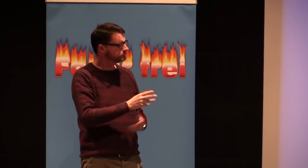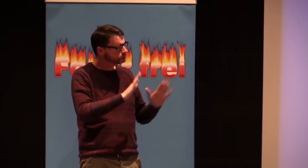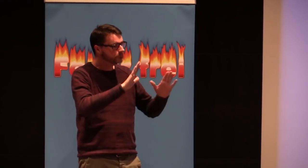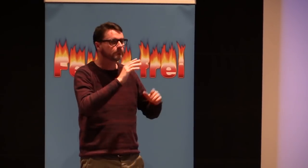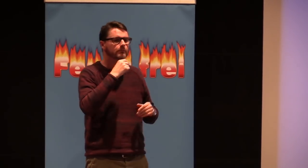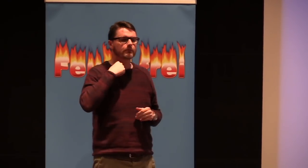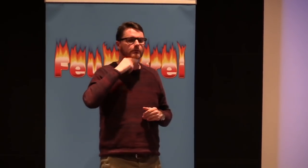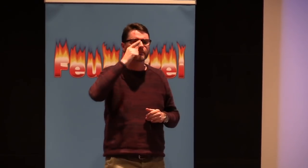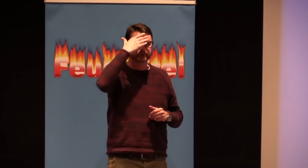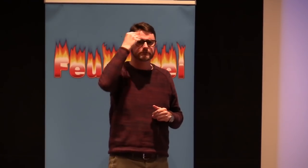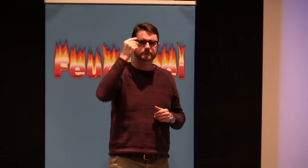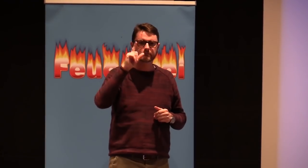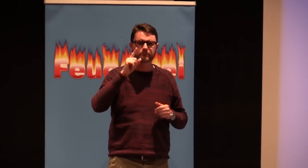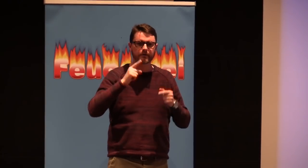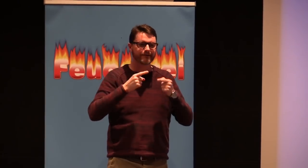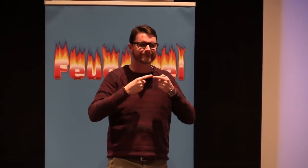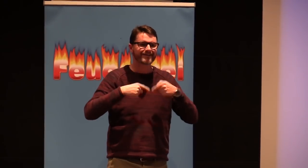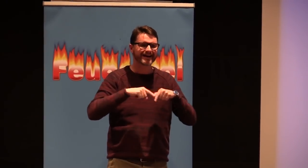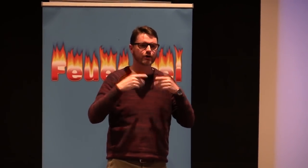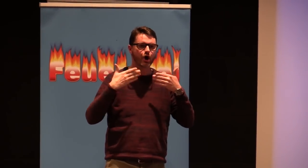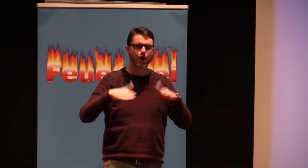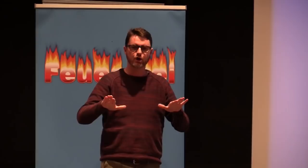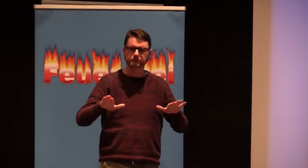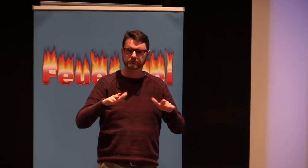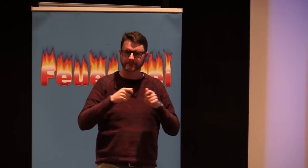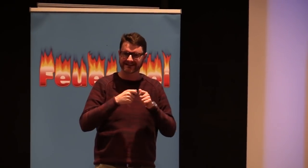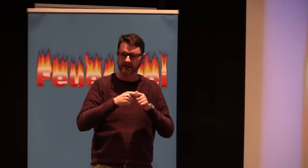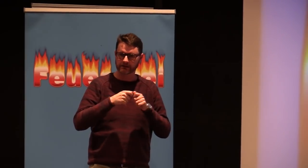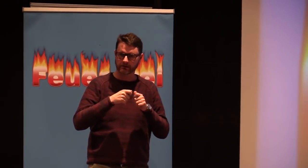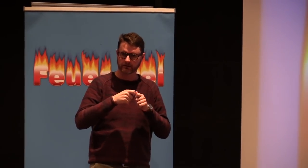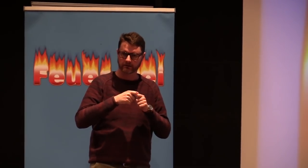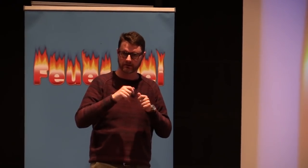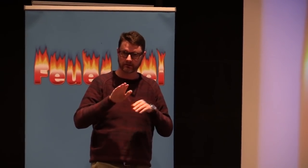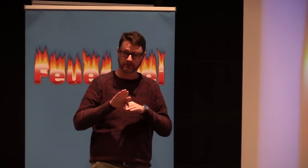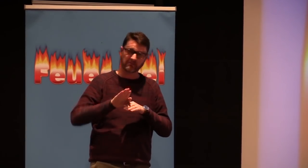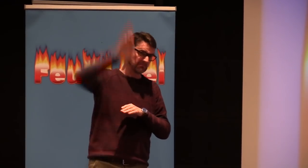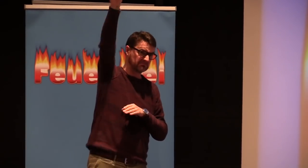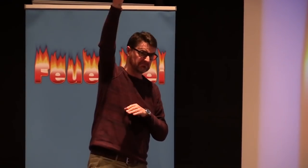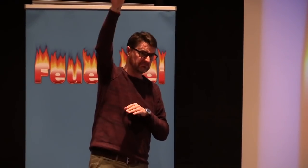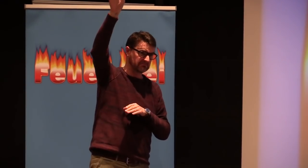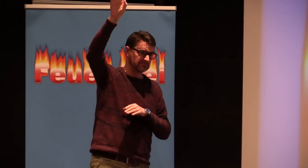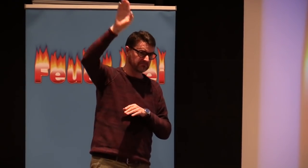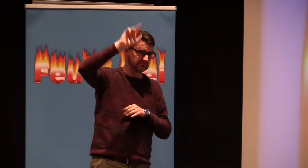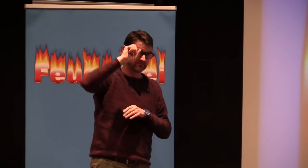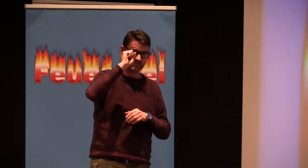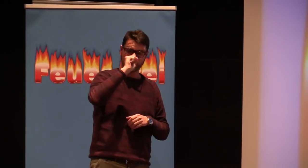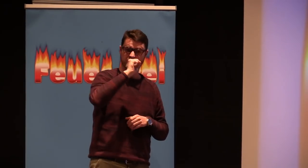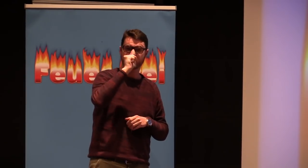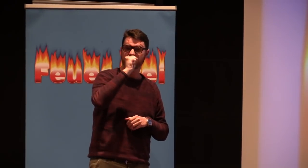Ja, ich sehe es genauso, dass Mitgliederzahlen schwinden oder die Zahl der vereinslosen Personen auf